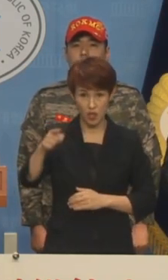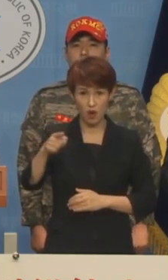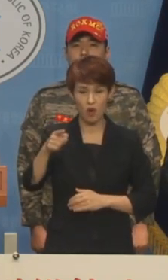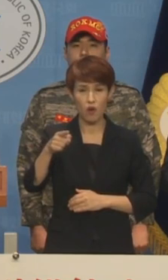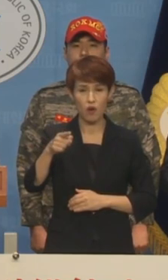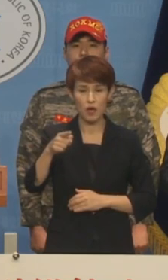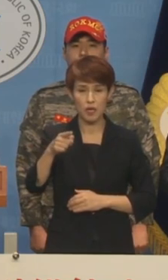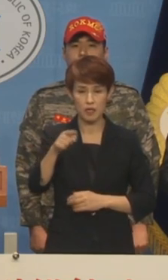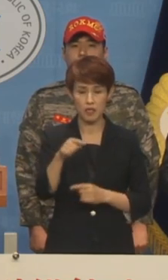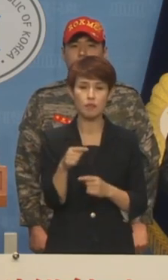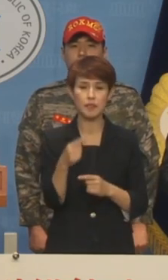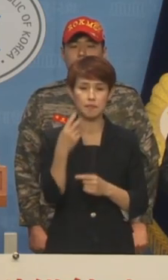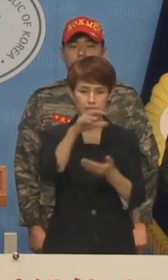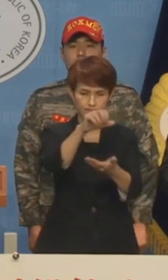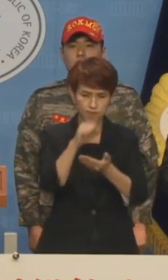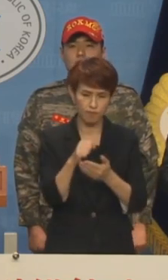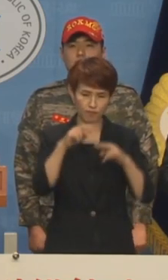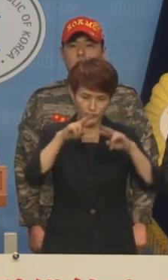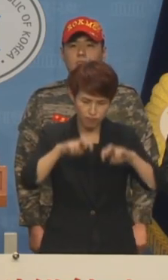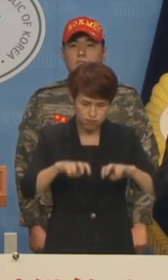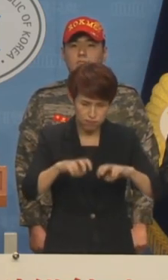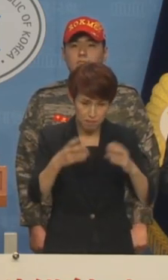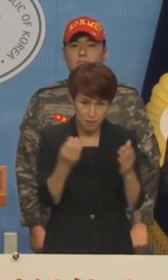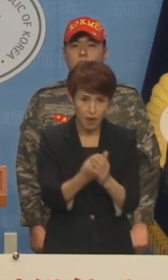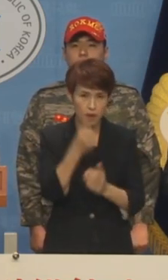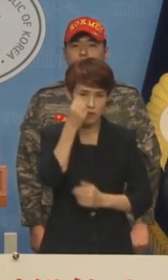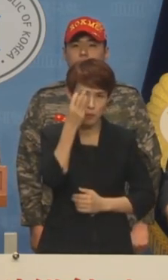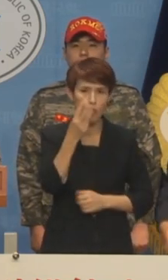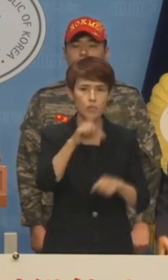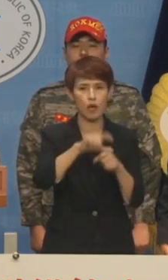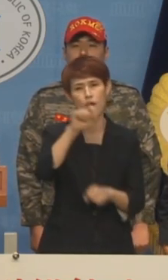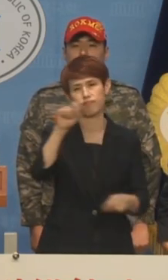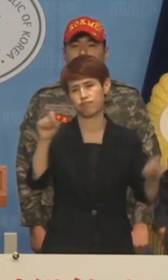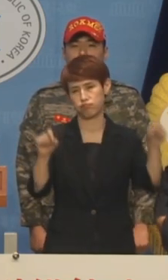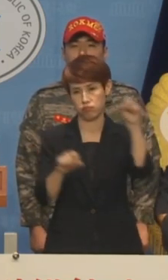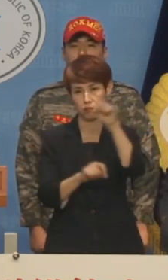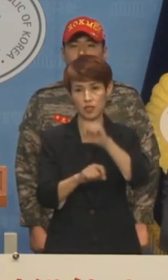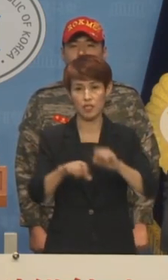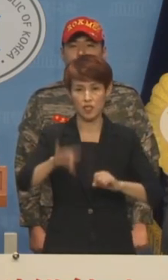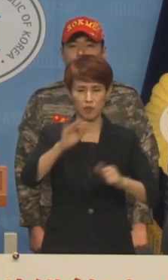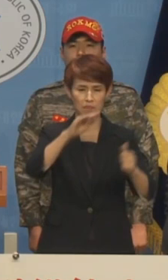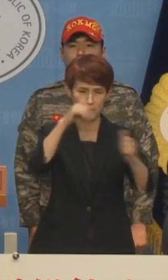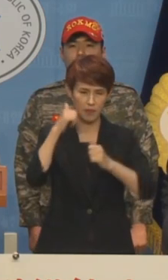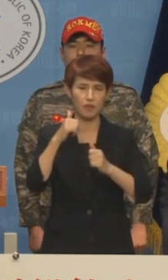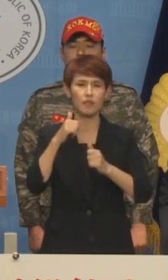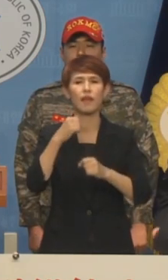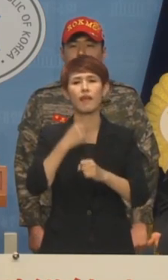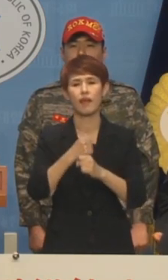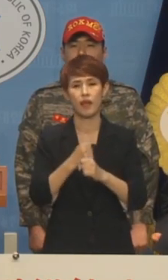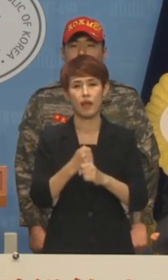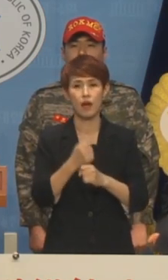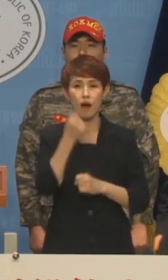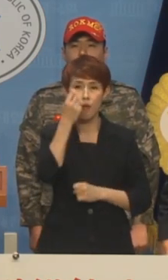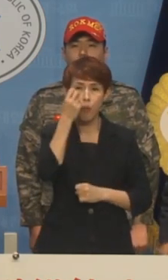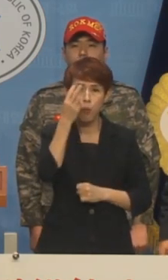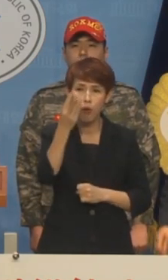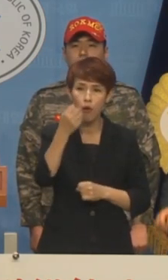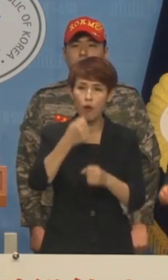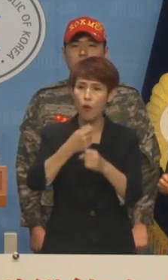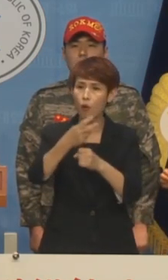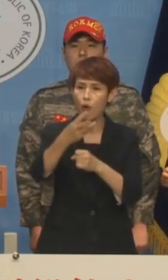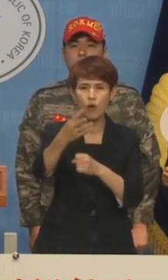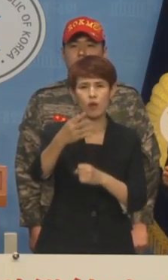5개월 걸렸습니다. 압수물 분석 완료에만 3개월이 걸렸습니다. 이제야 첫 소환 조사를 통보했다고 합니다. 앞으로 몇 달 혹은 몇 년을 더